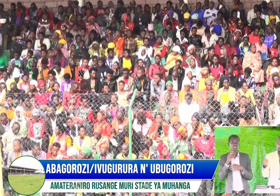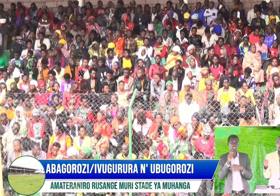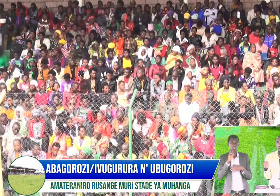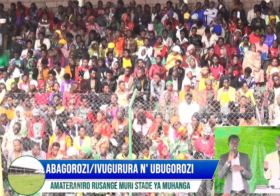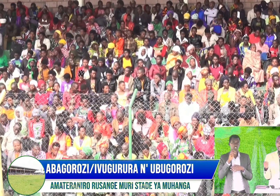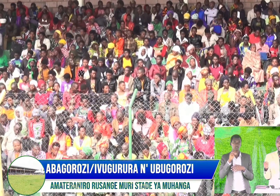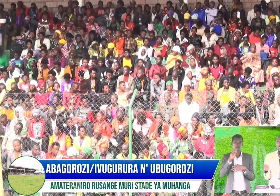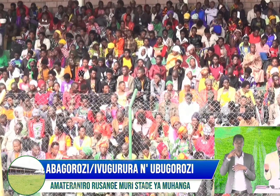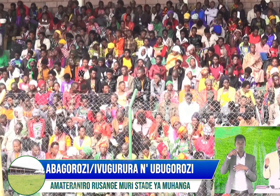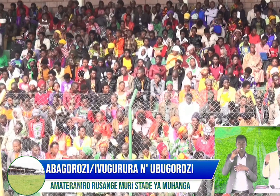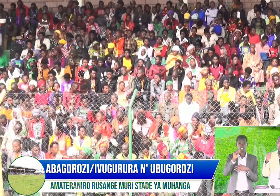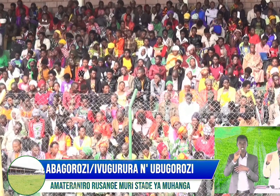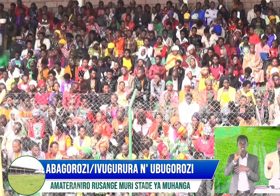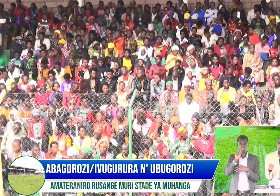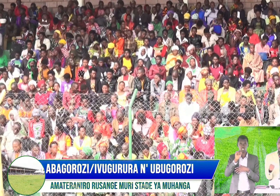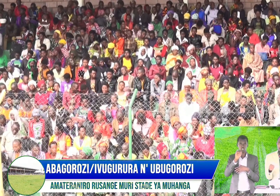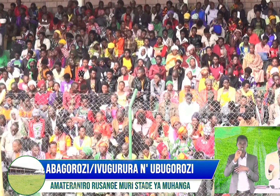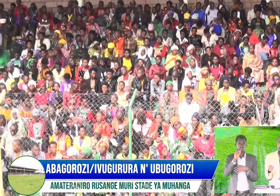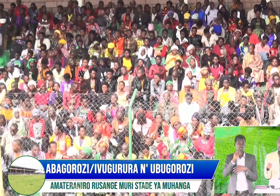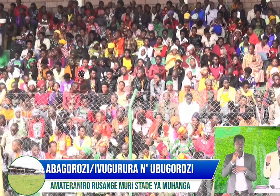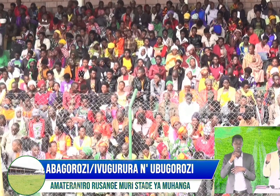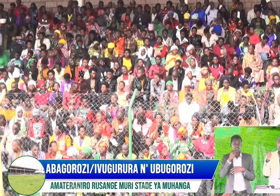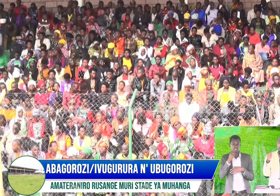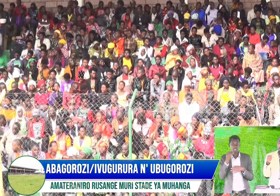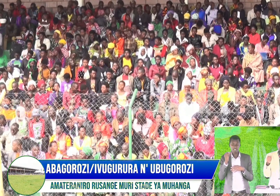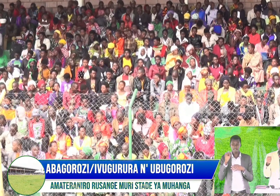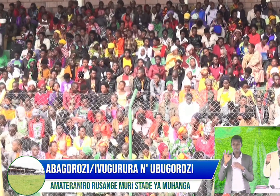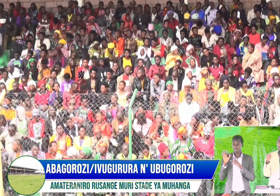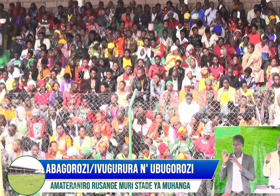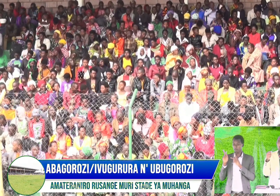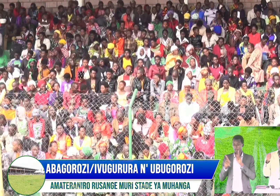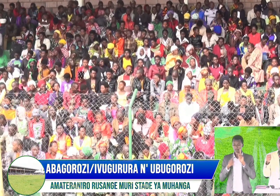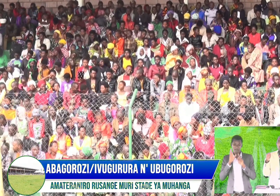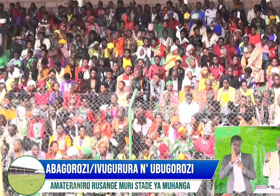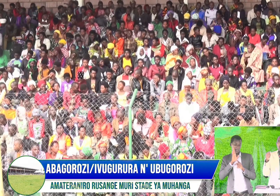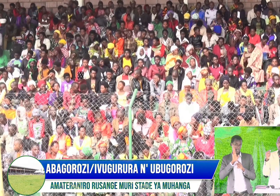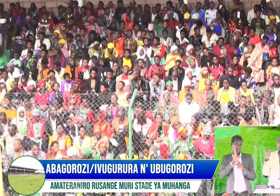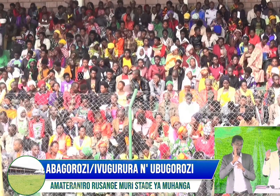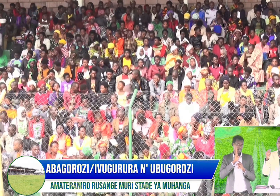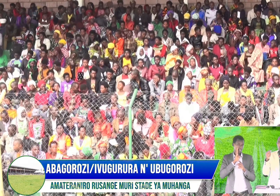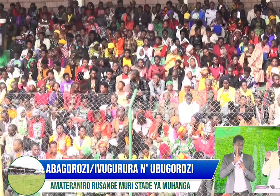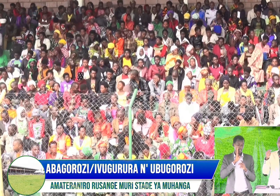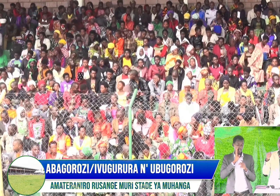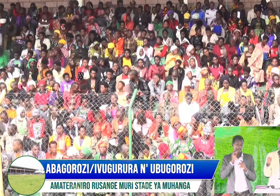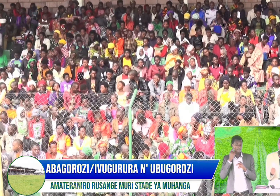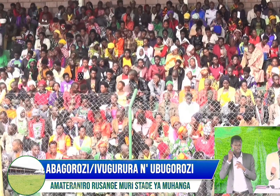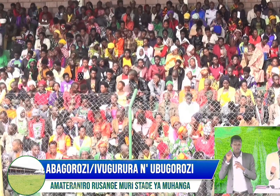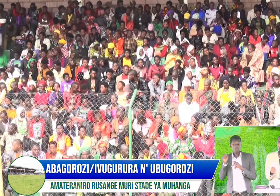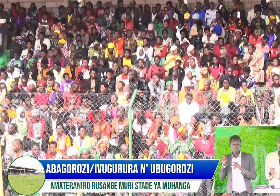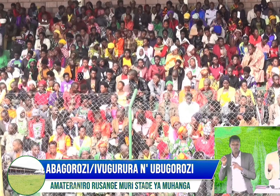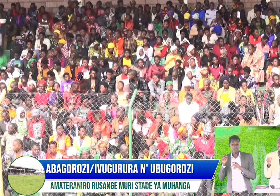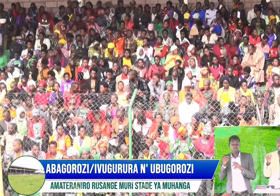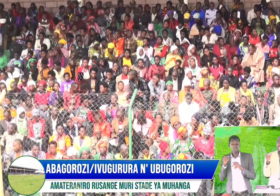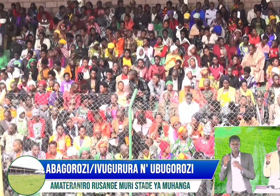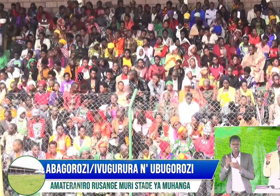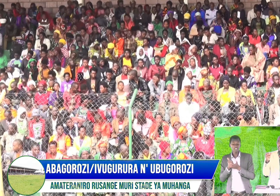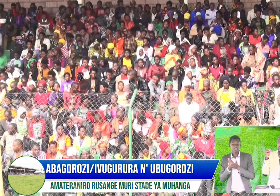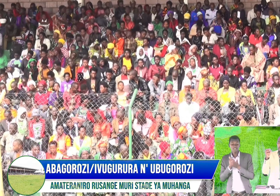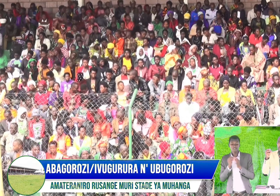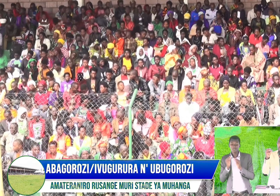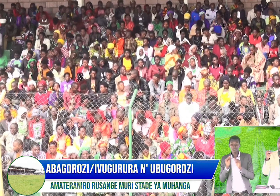kukwigisha kunyurwa, iyo bakubeshyeye hari igihe baba bari kukwigisha ngo urahirwe ntugacudike n'ababi.